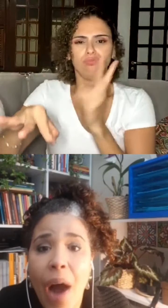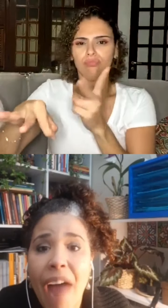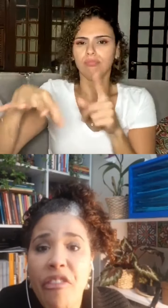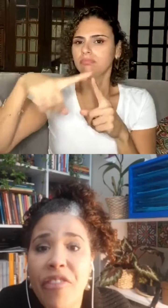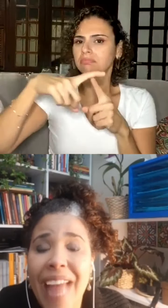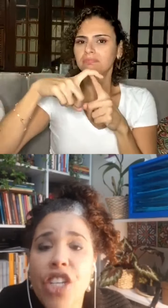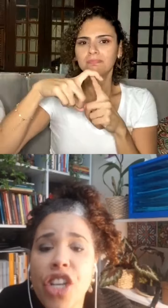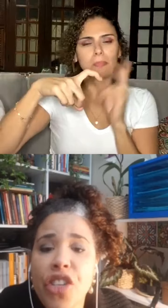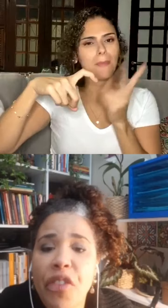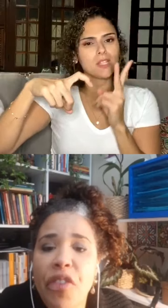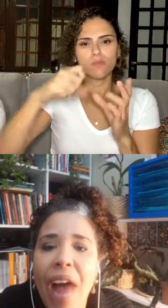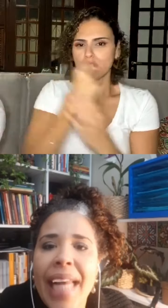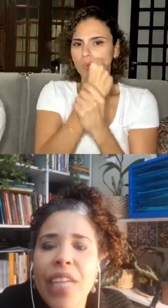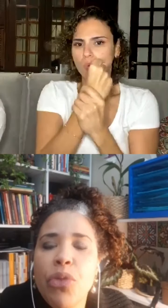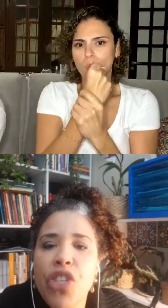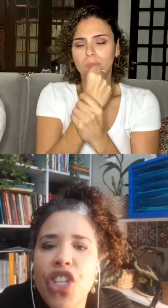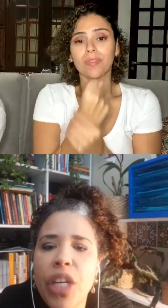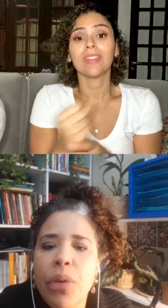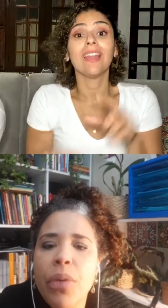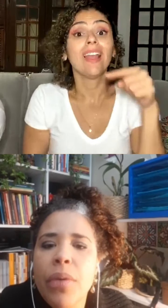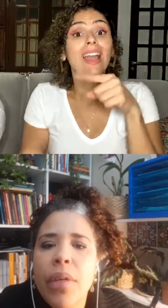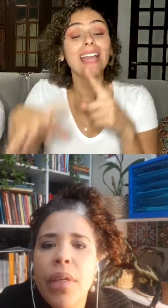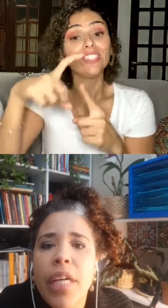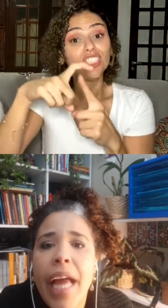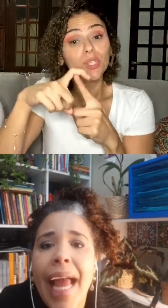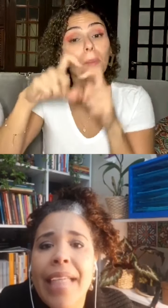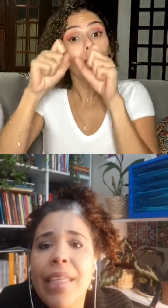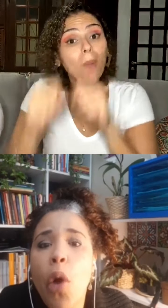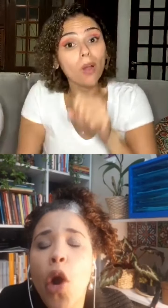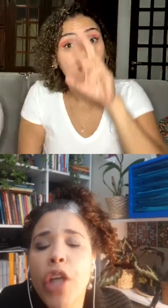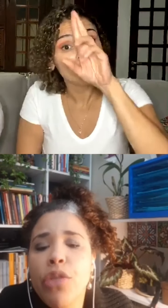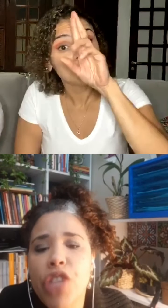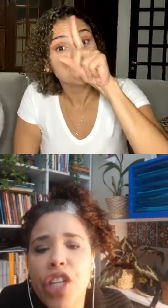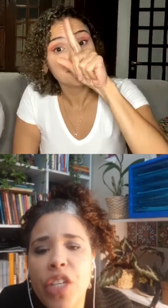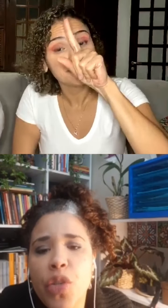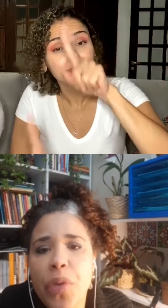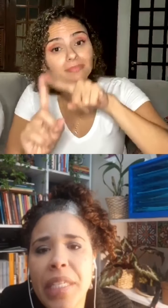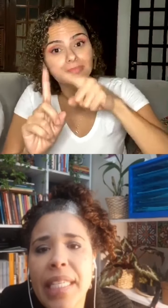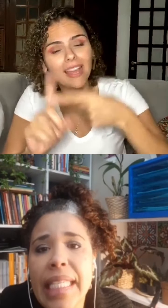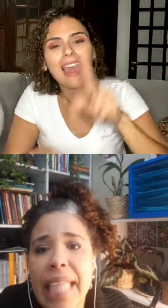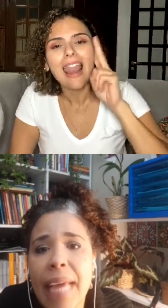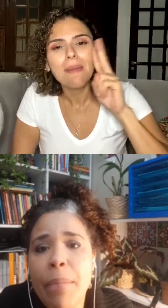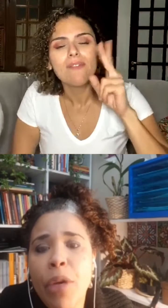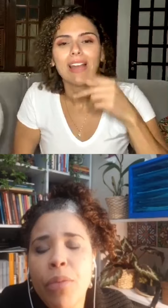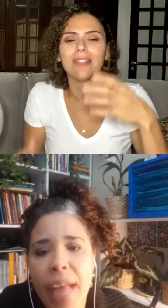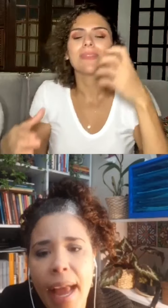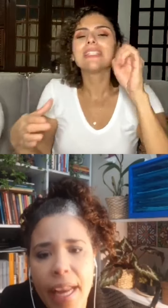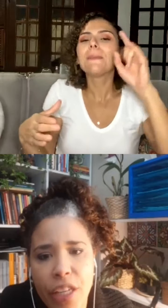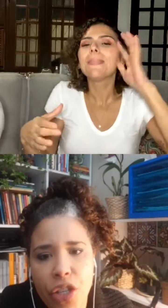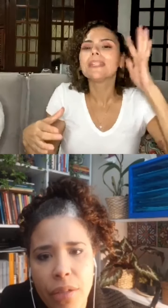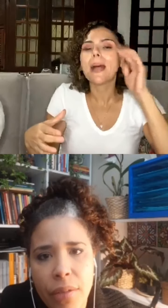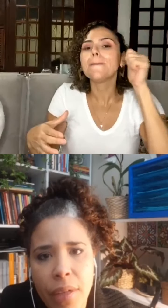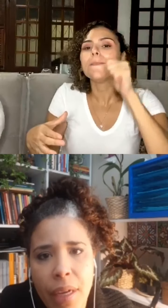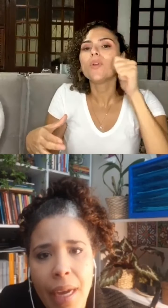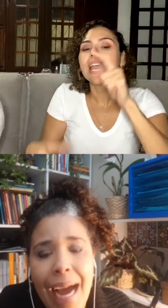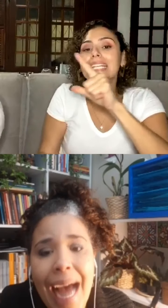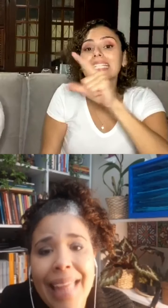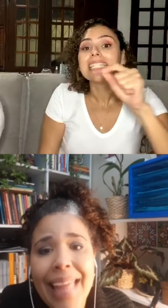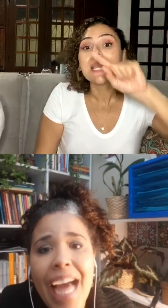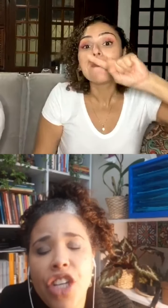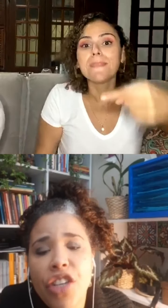A taxa de falha do DIU são 8 gestações em 100 mil mulheres.